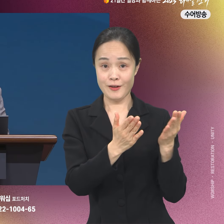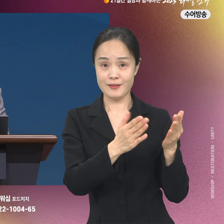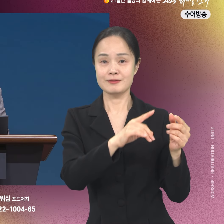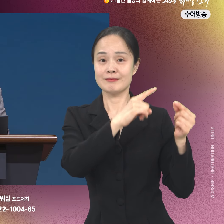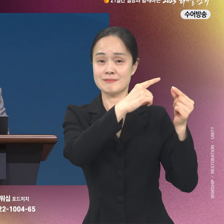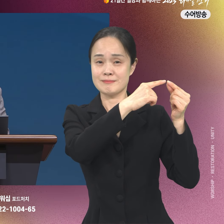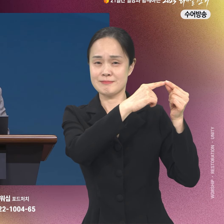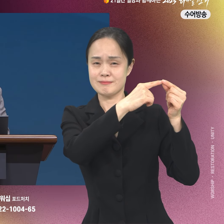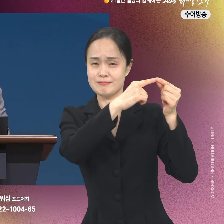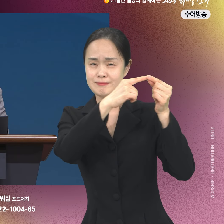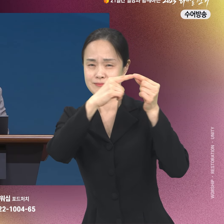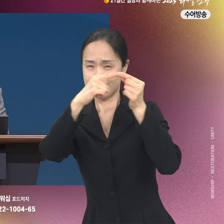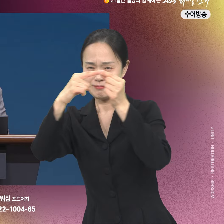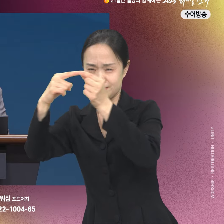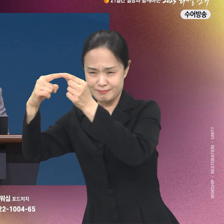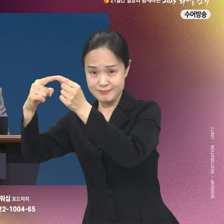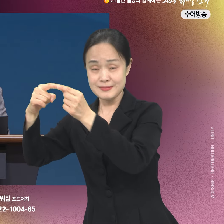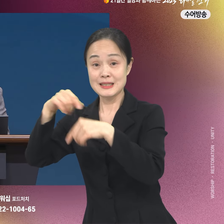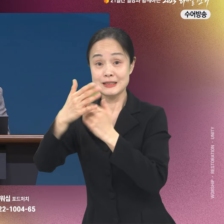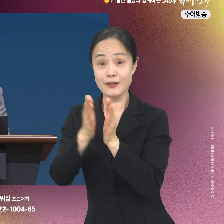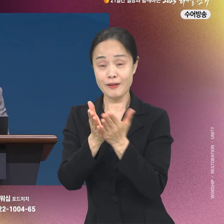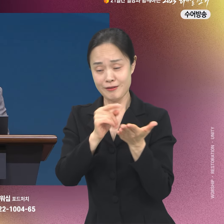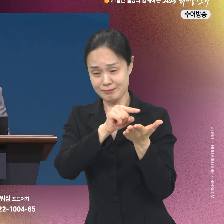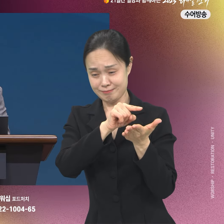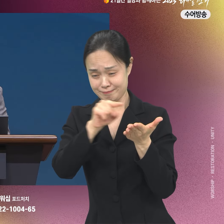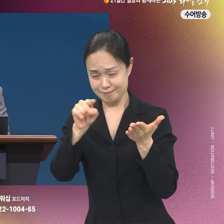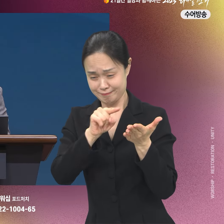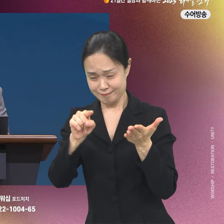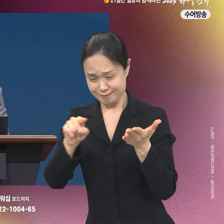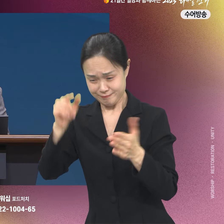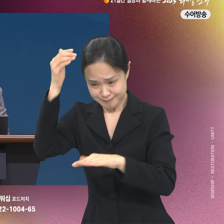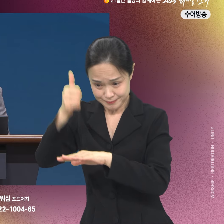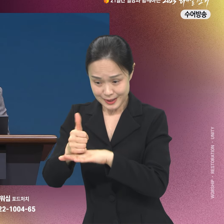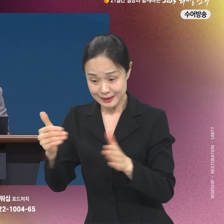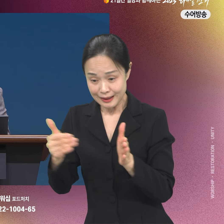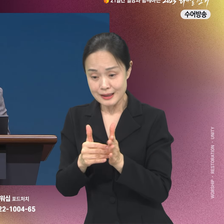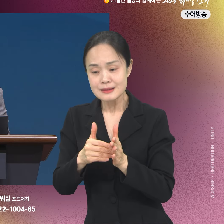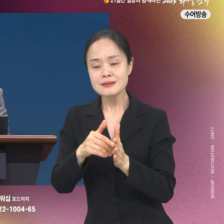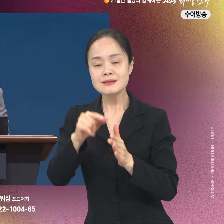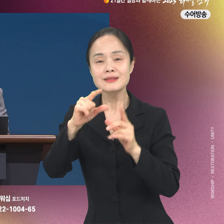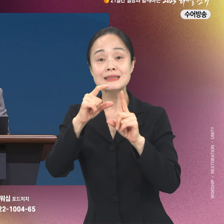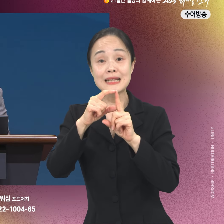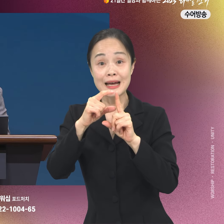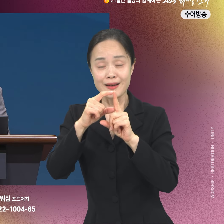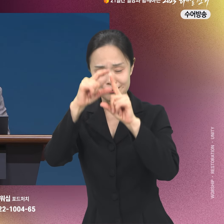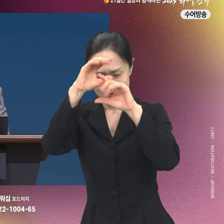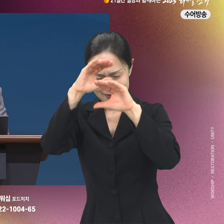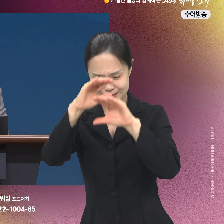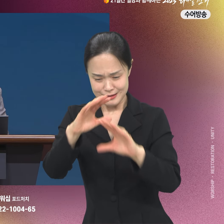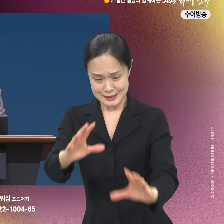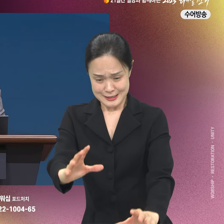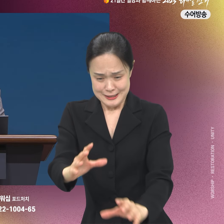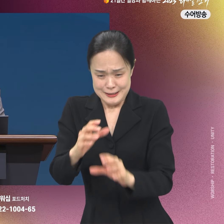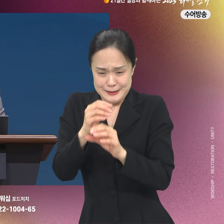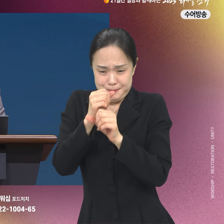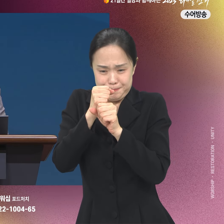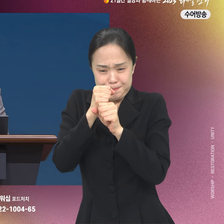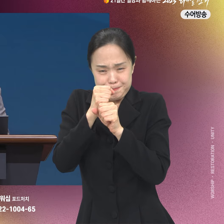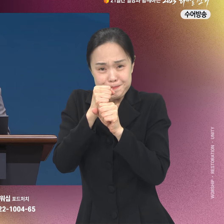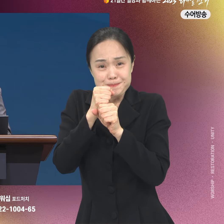한 단어로 완전히 압축한다면 그게 뭘까? 저는 그게 사랑이라고 생각했습니다.